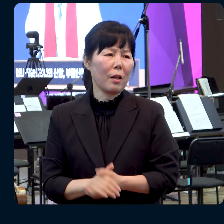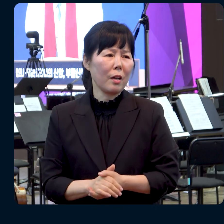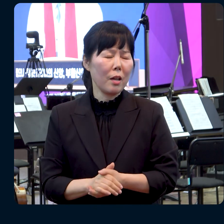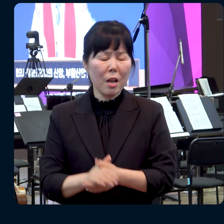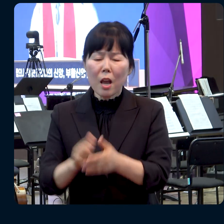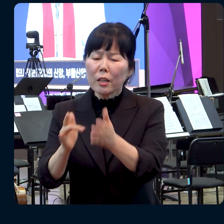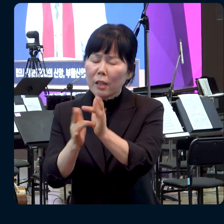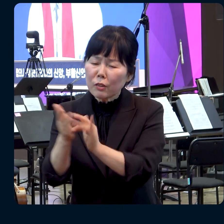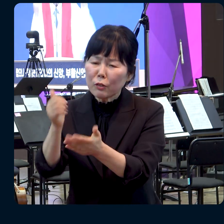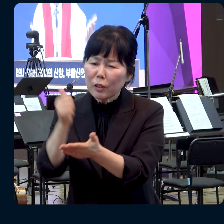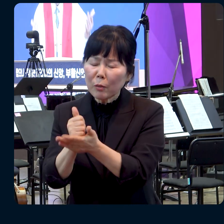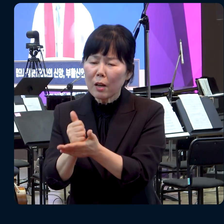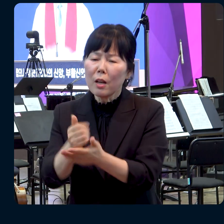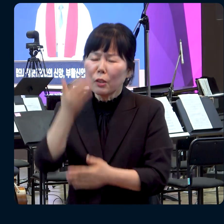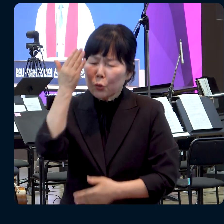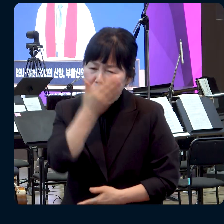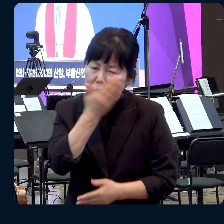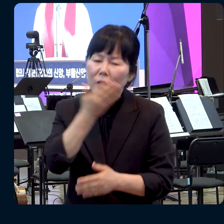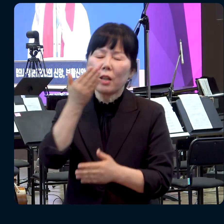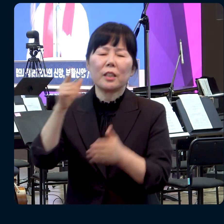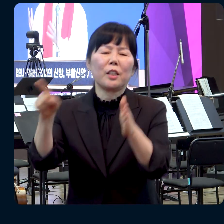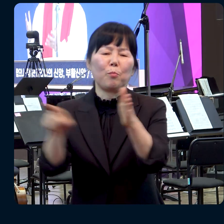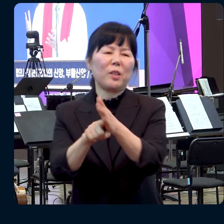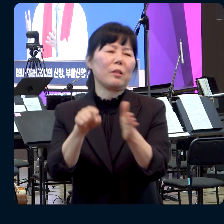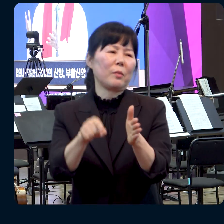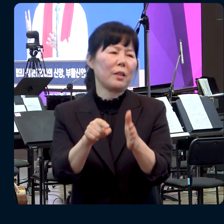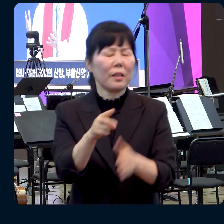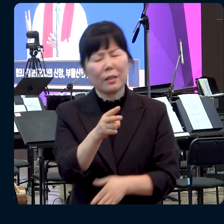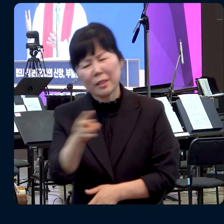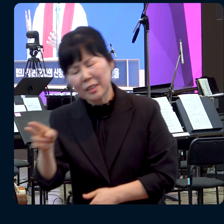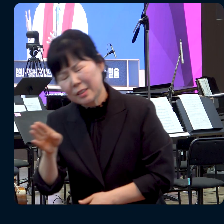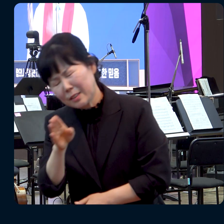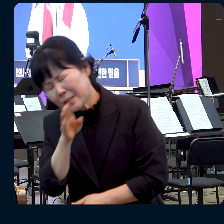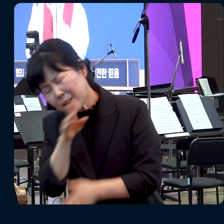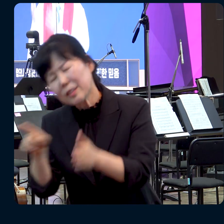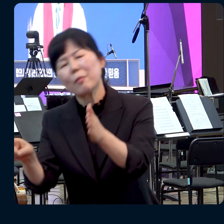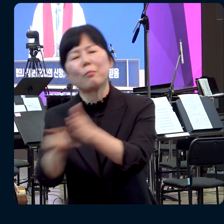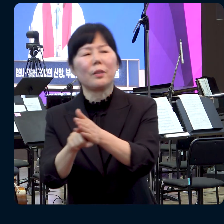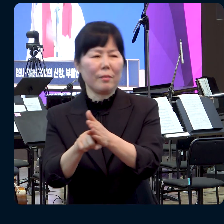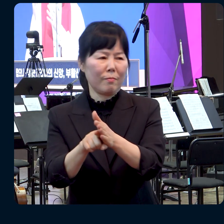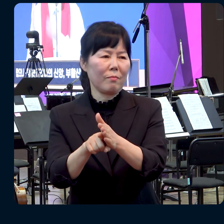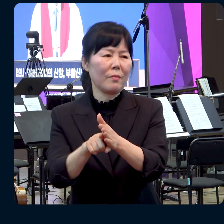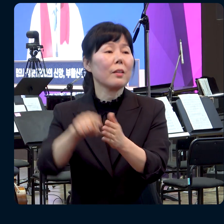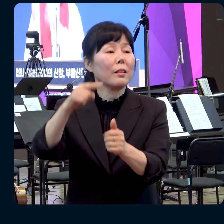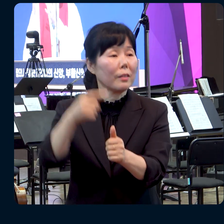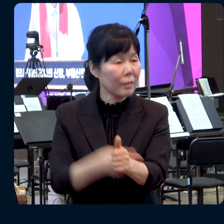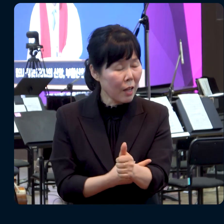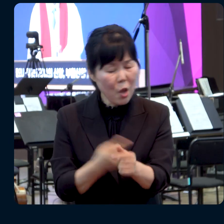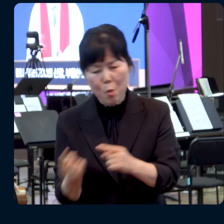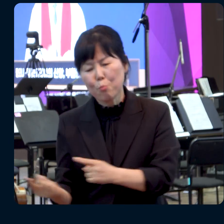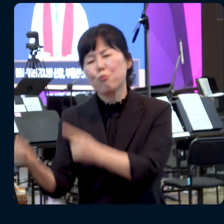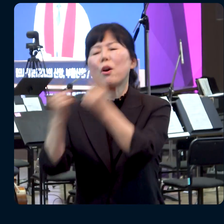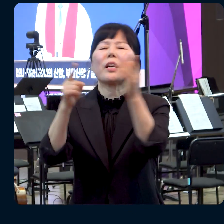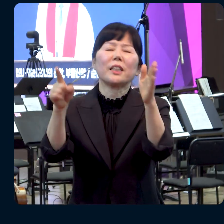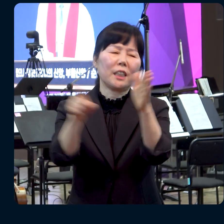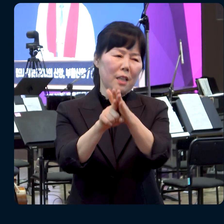그래서 예수님을 믿는 그 순전한 믿음, 이게 진짜 믿음이죠. 그리고 바로 이것이 부활